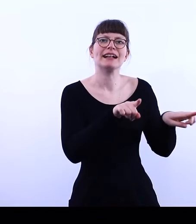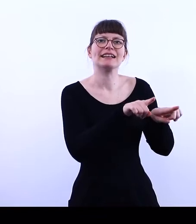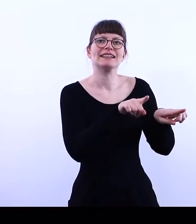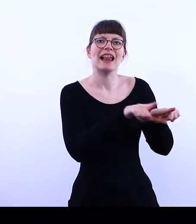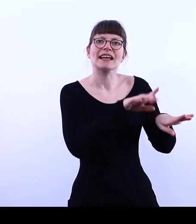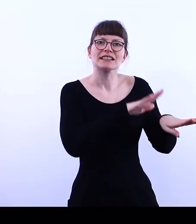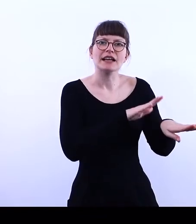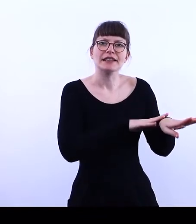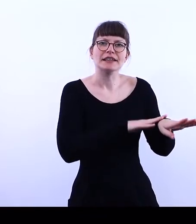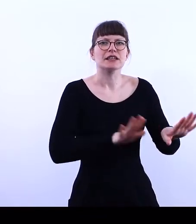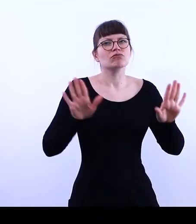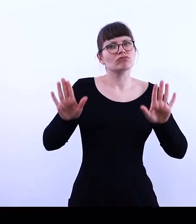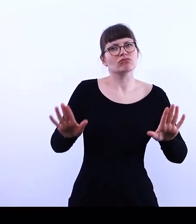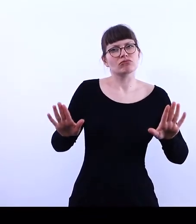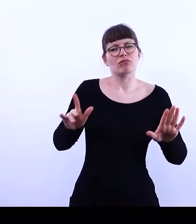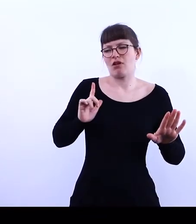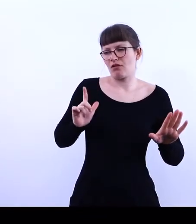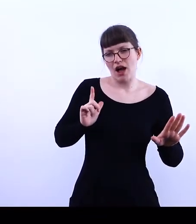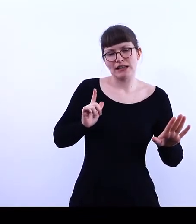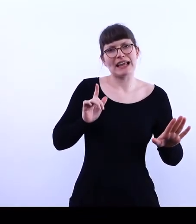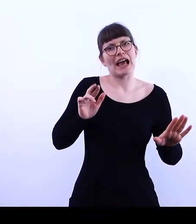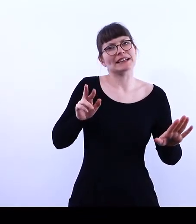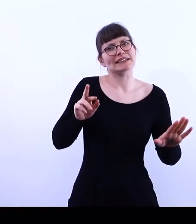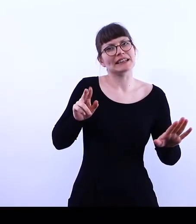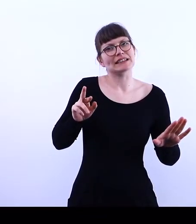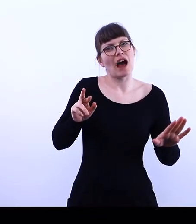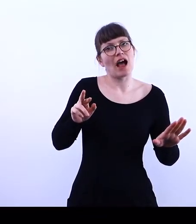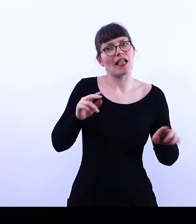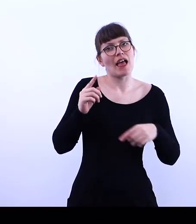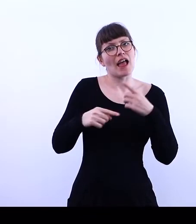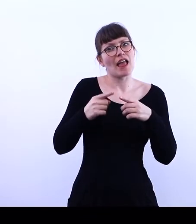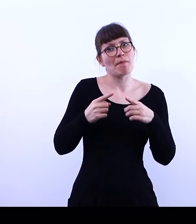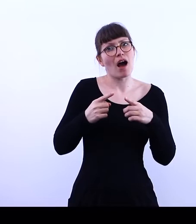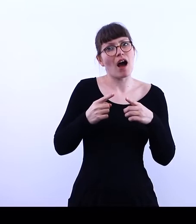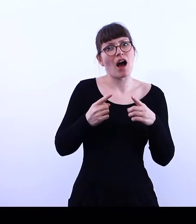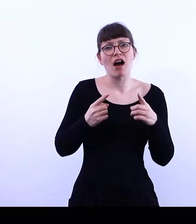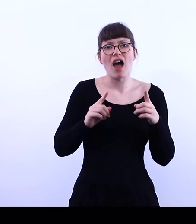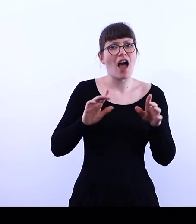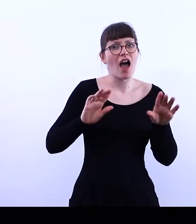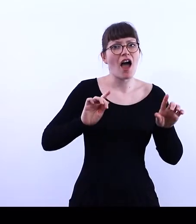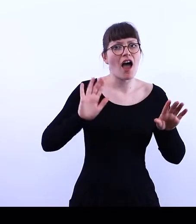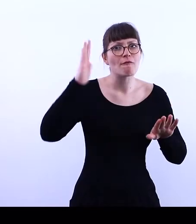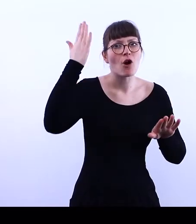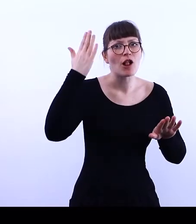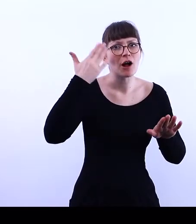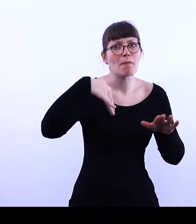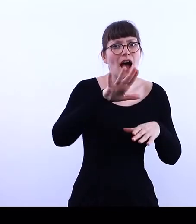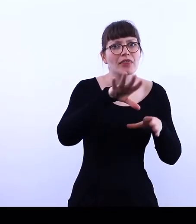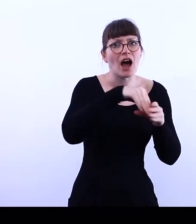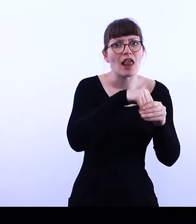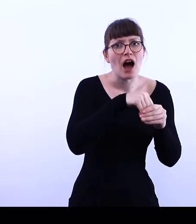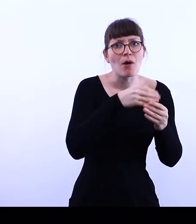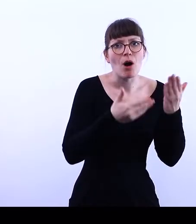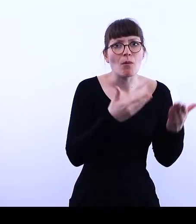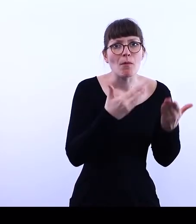gucken, führt denn Digitales einfach auch immer zu mehr Teilhabe? Und das ist eine sehr, sehr interessante Diskussion, die wir einfach